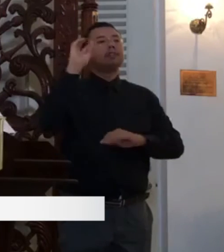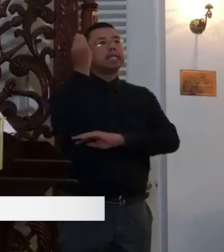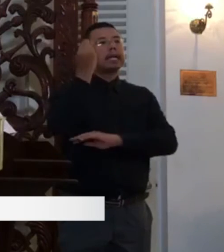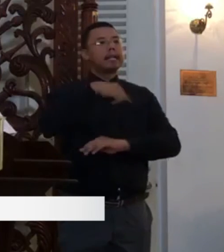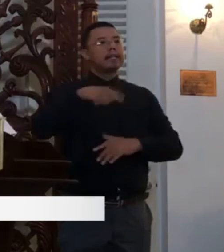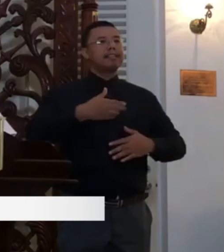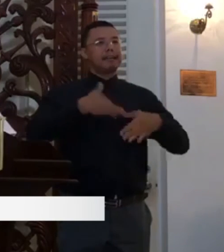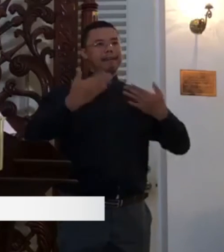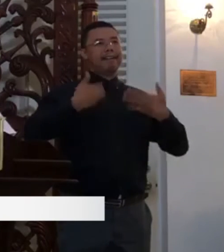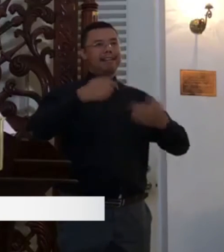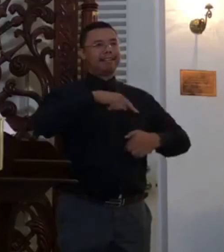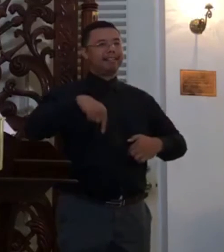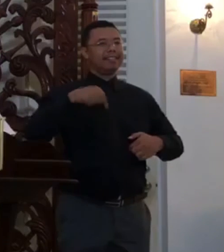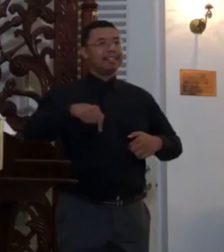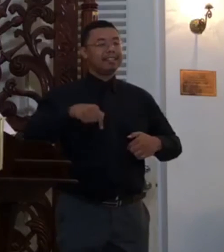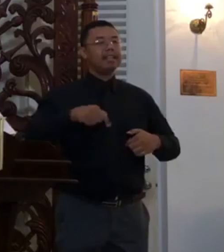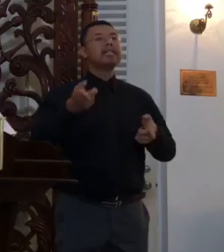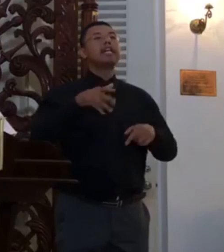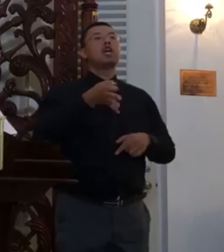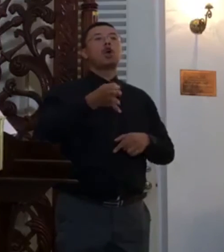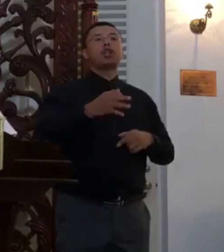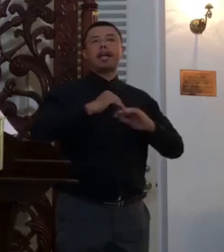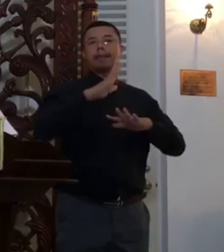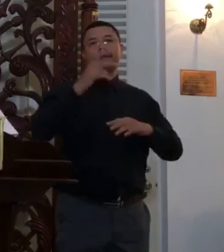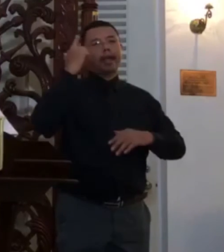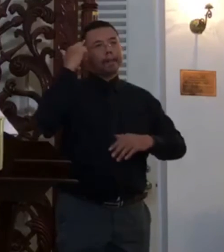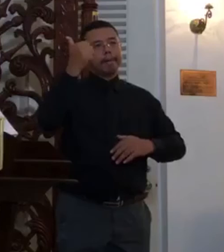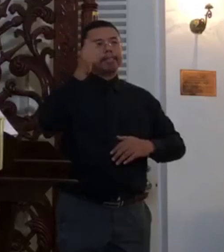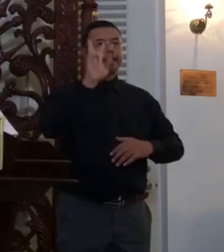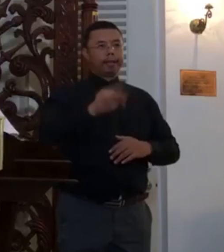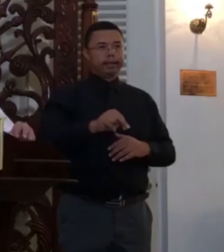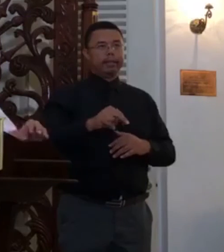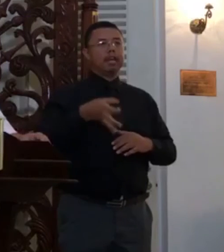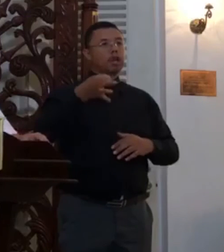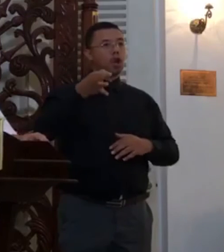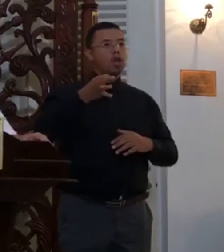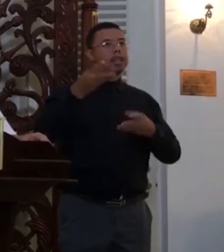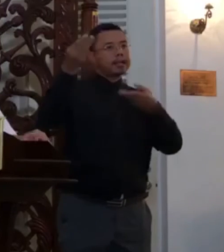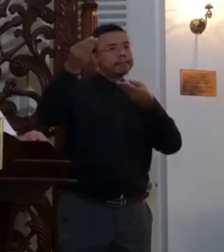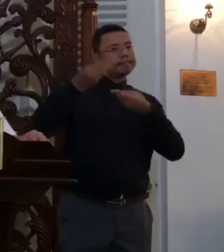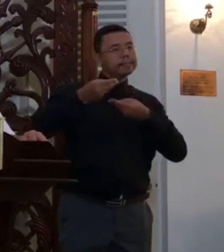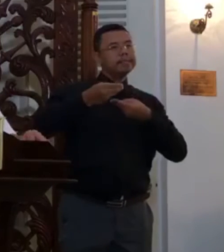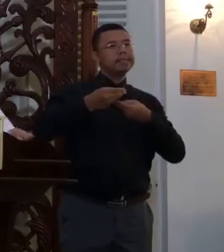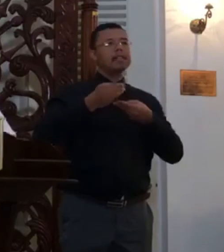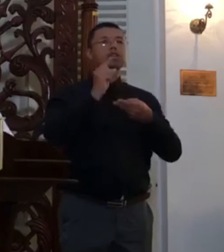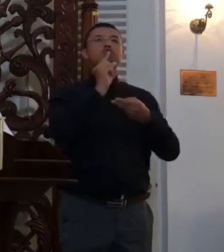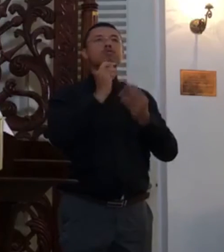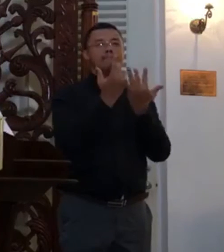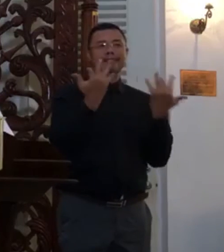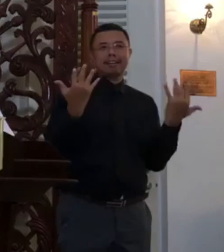kita banggakan ini akan menjadi kota yang lebih hebat lagi. Kota yang memberikan pada